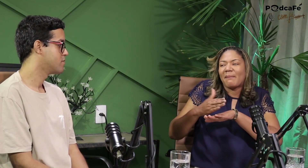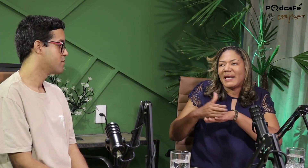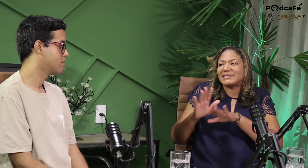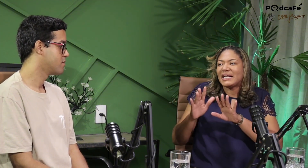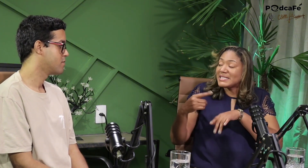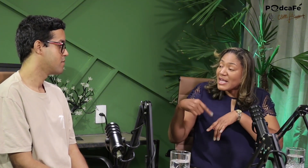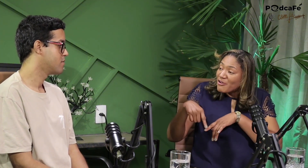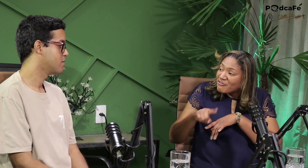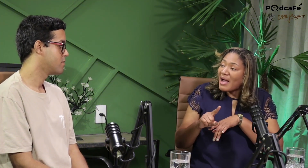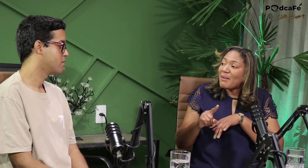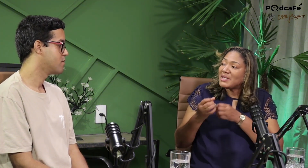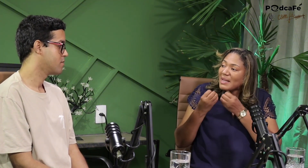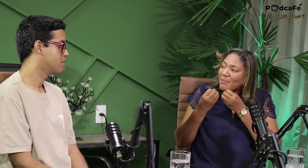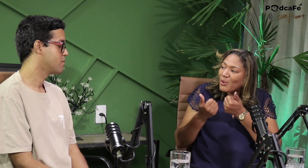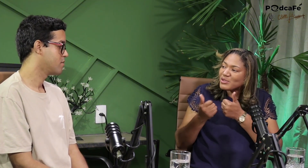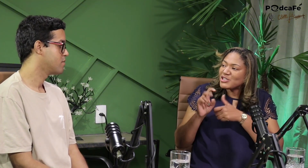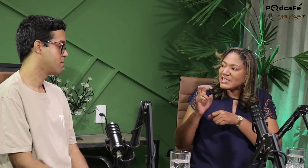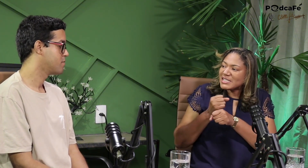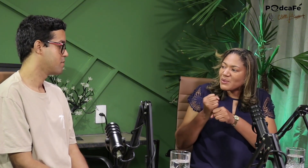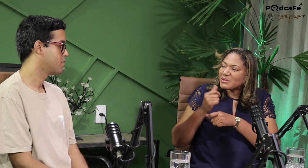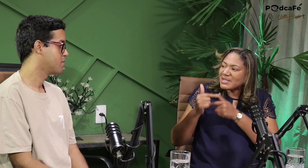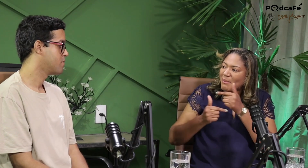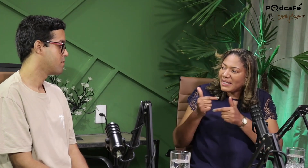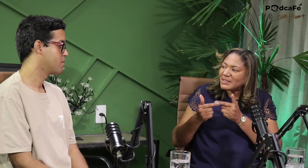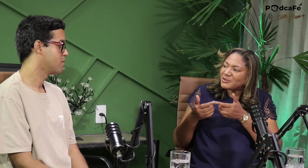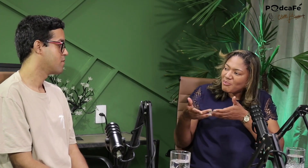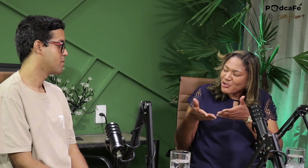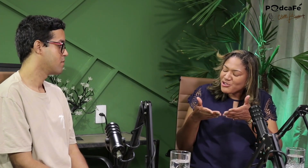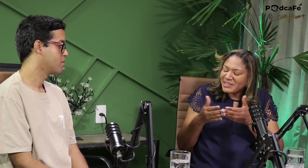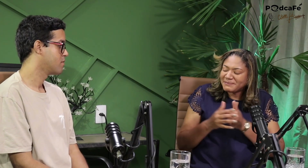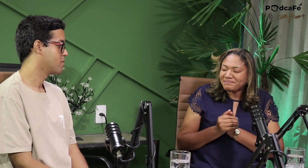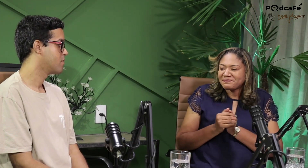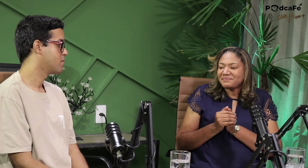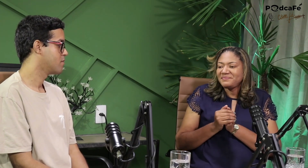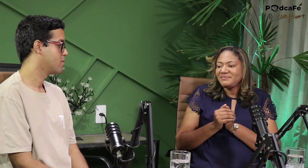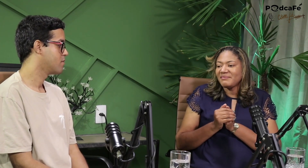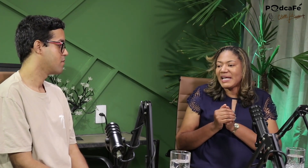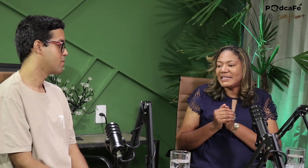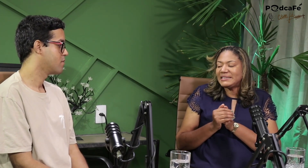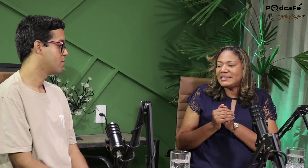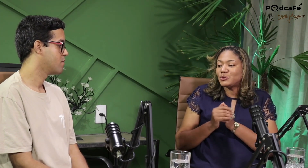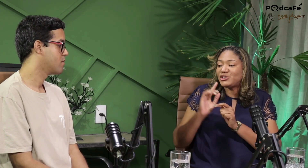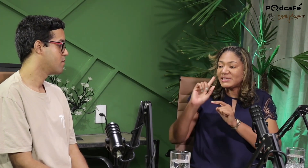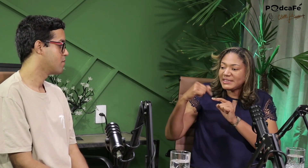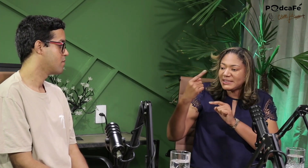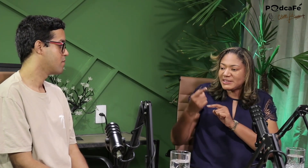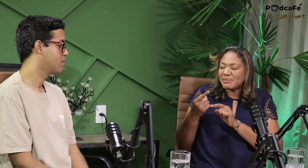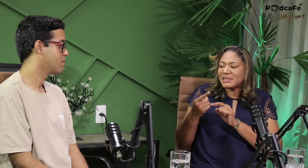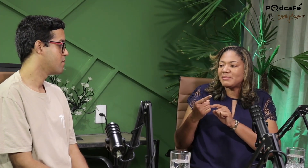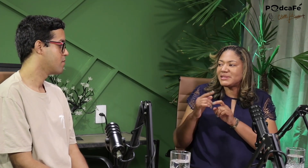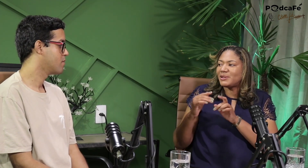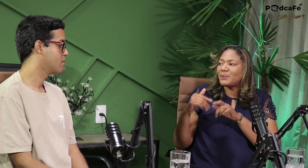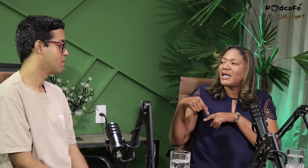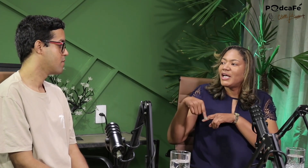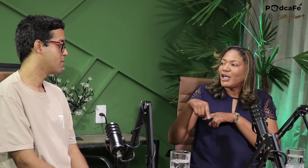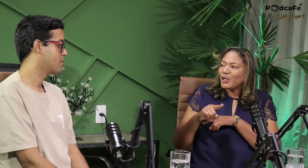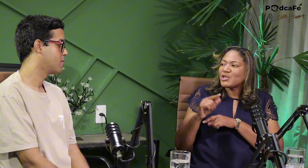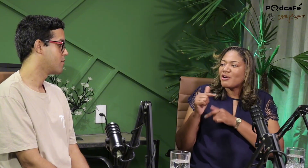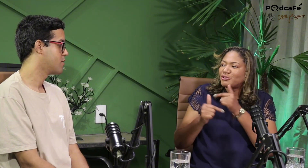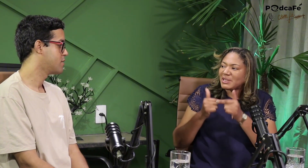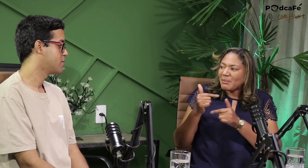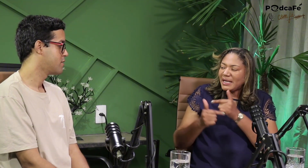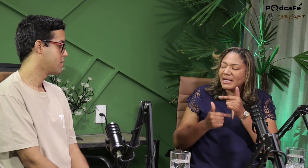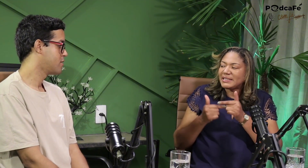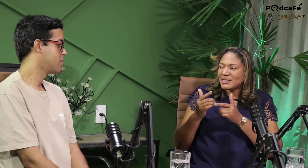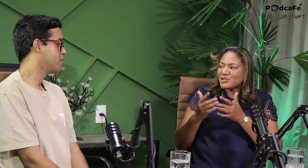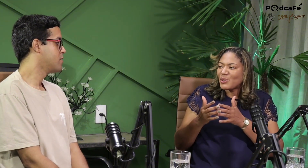tenho essa prática. Ela disse, vá menina, é bom, você já tem 5 anos trabalhando, pode ir. E no dia seguinte da minha demissão, eu já